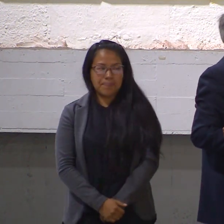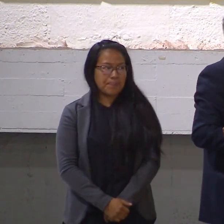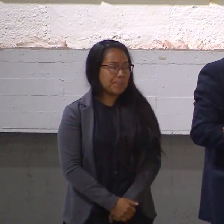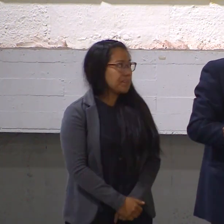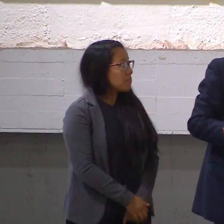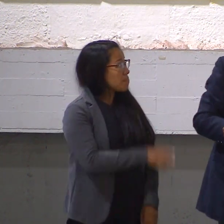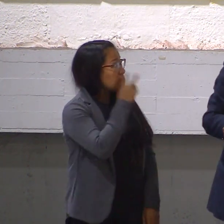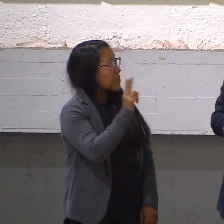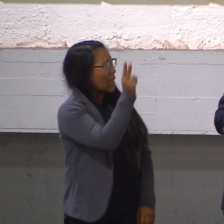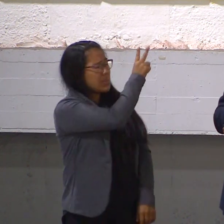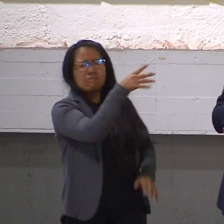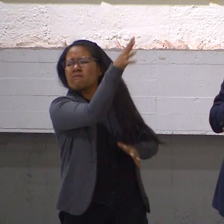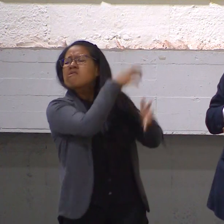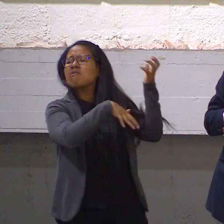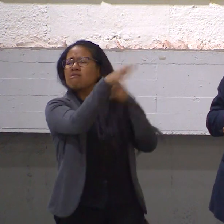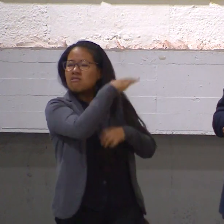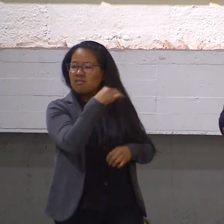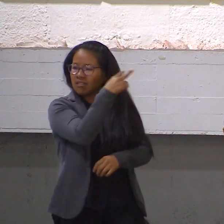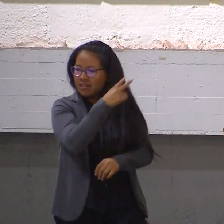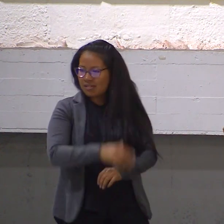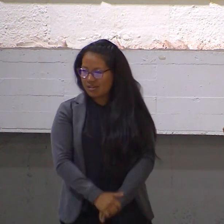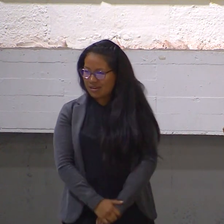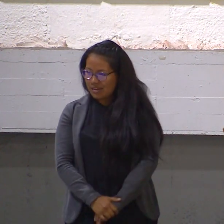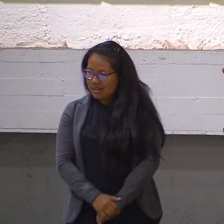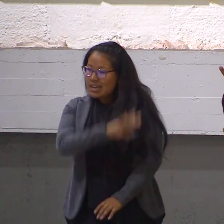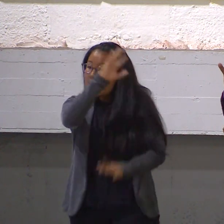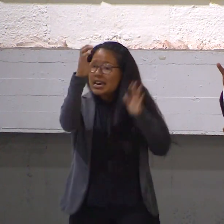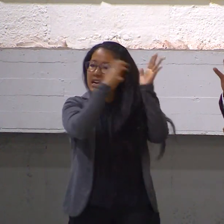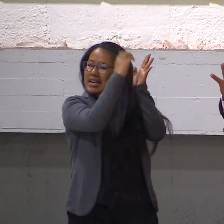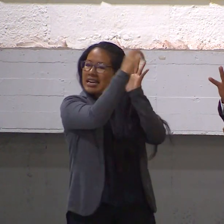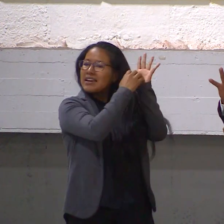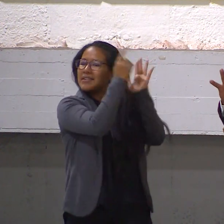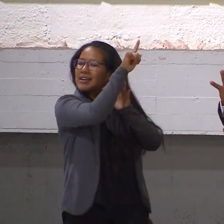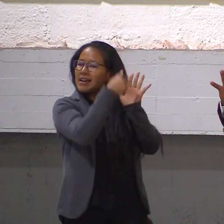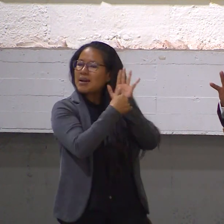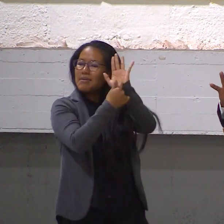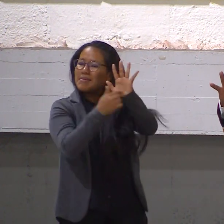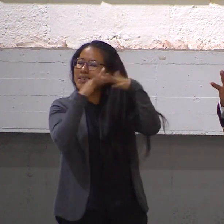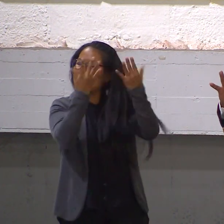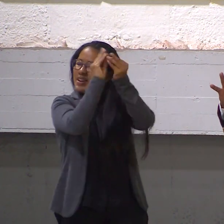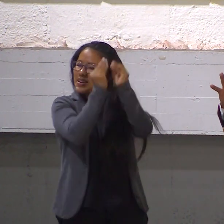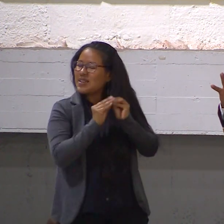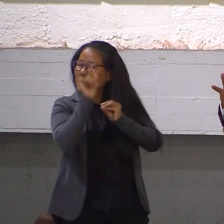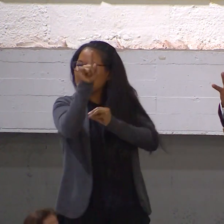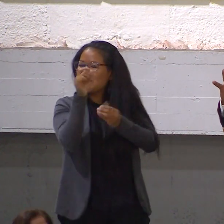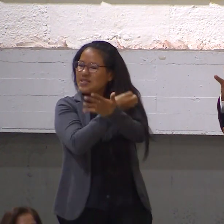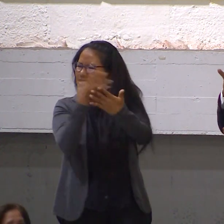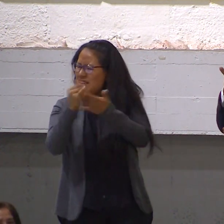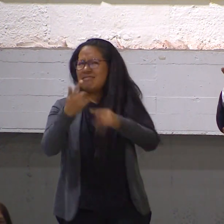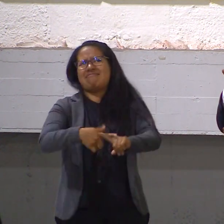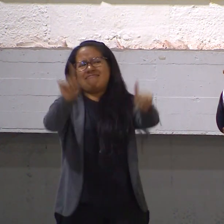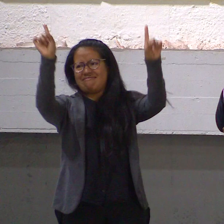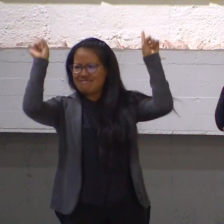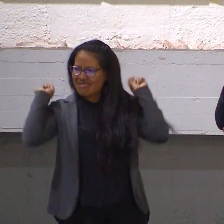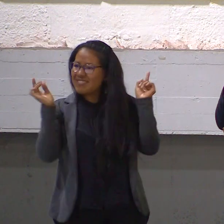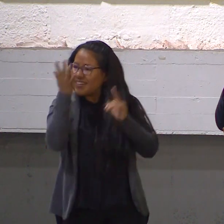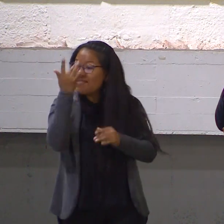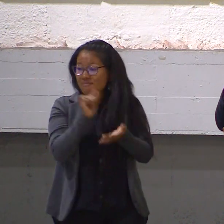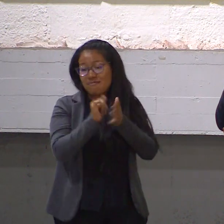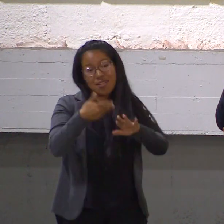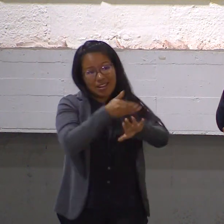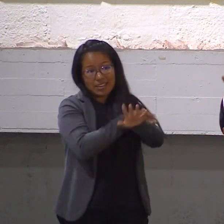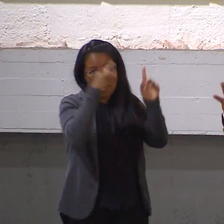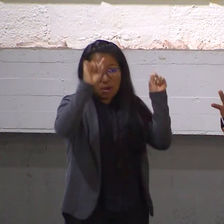miren este enredo esta gráfica niega todas las recomendaciones de las gráficas de power point que deben ser pocos y